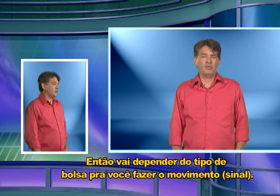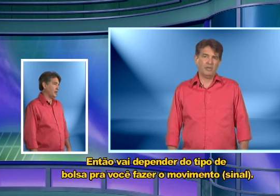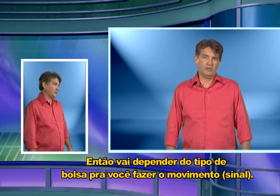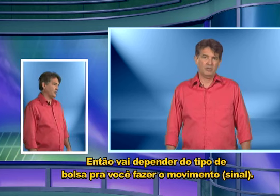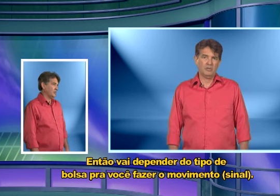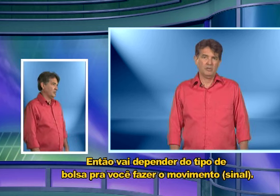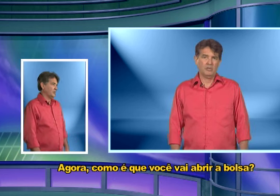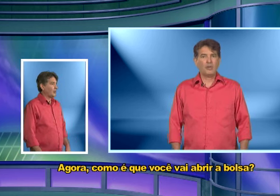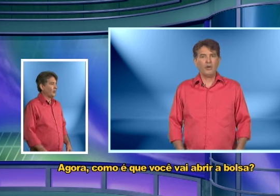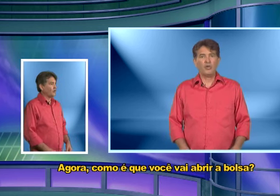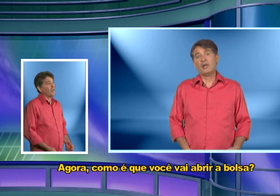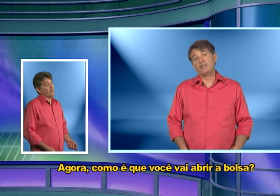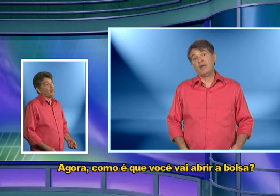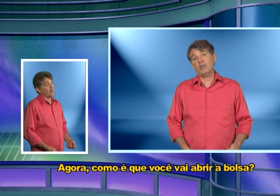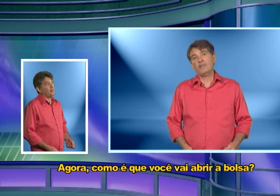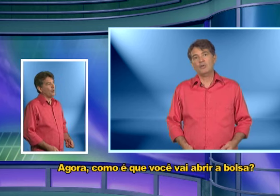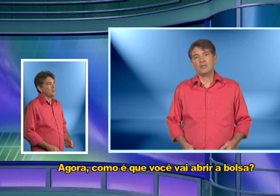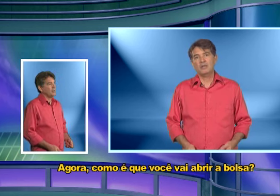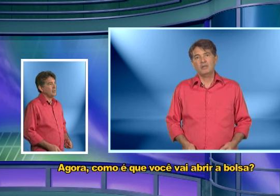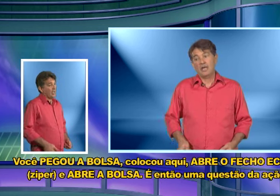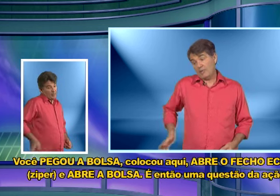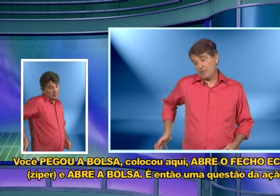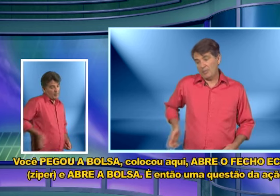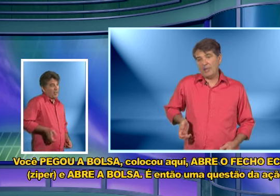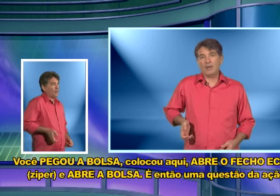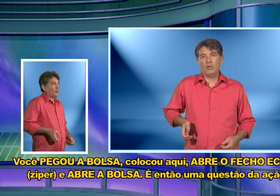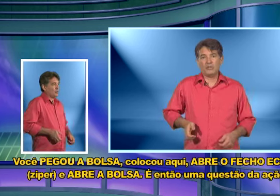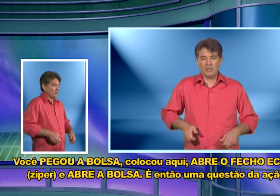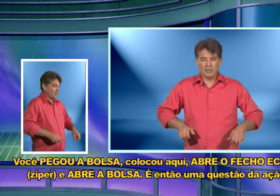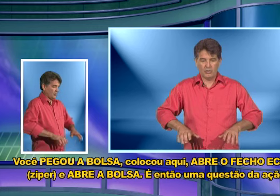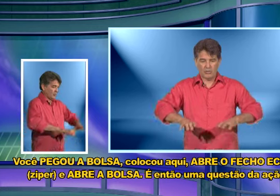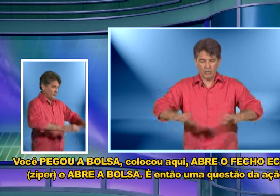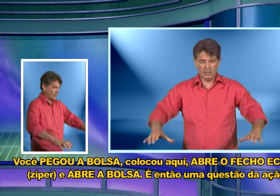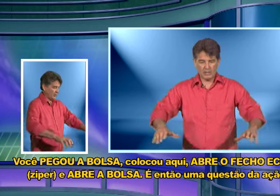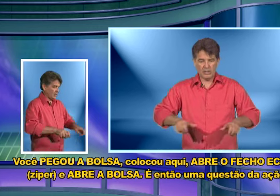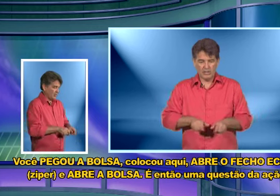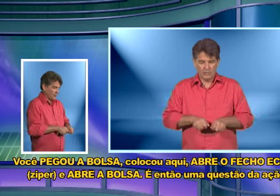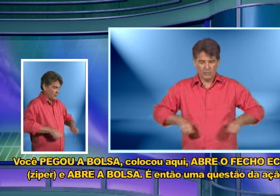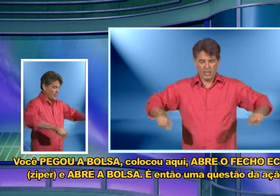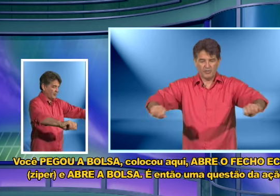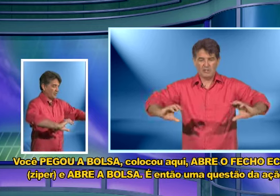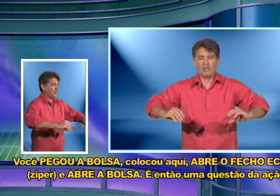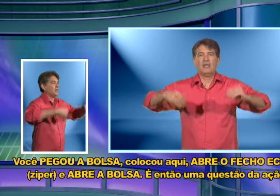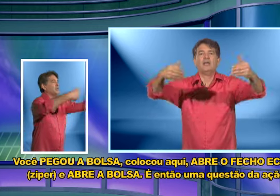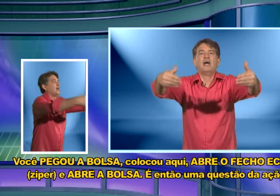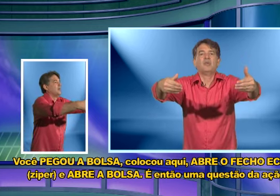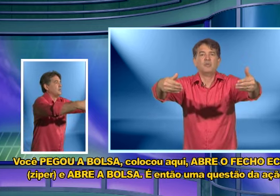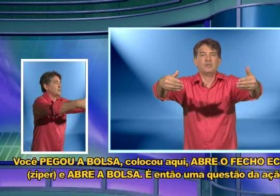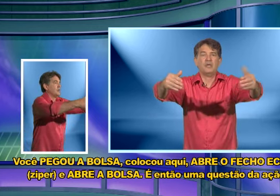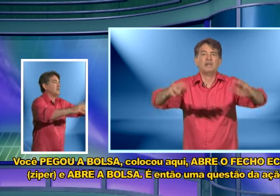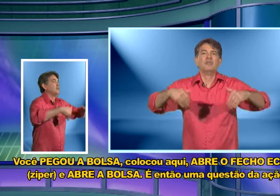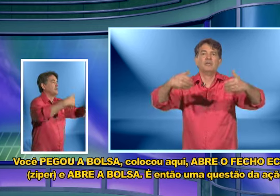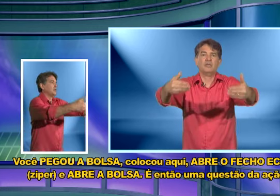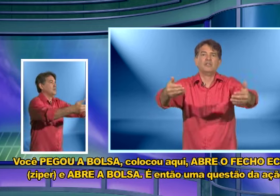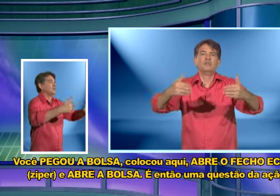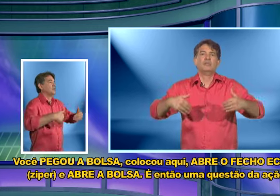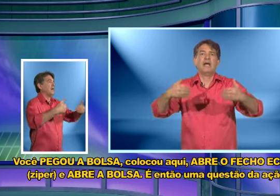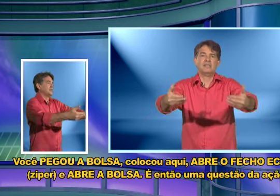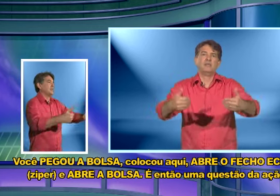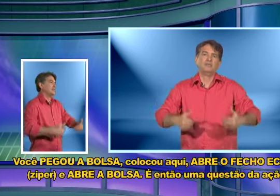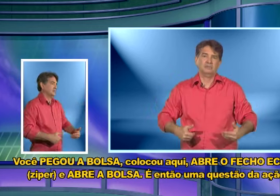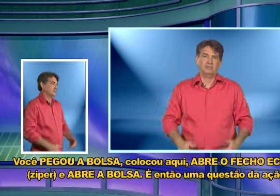fazer o movimento. Agora, como é que você vai abrir a bolsa? Aí você vai pegar a bolsa, colocou aqui, você abre o fecheclet e abre a bolsa. Aí vem então